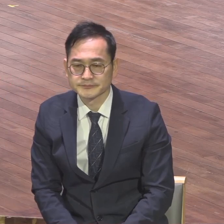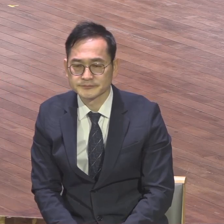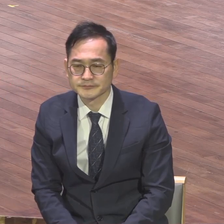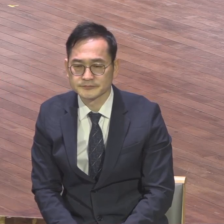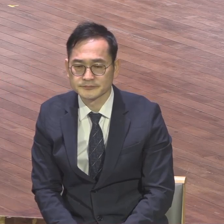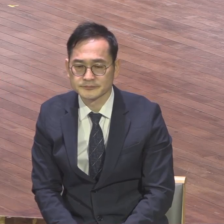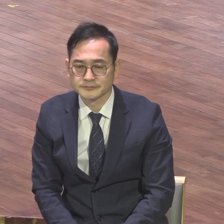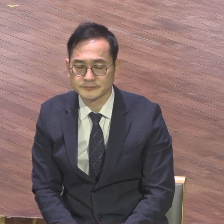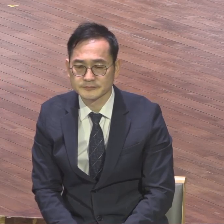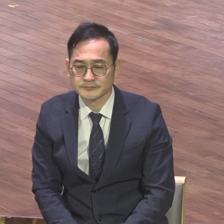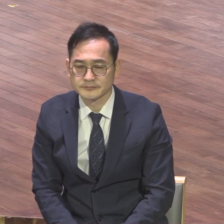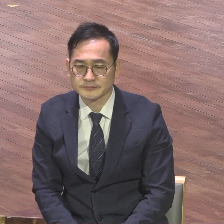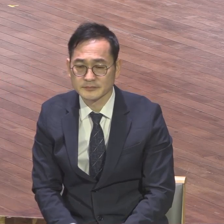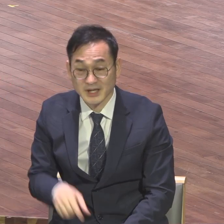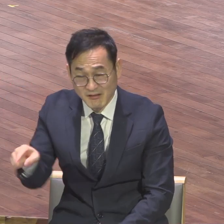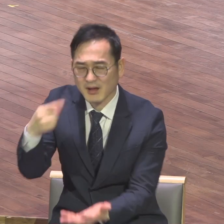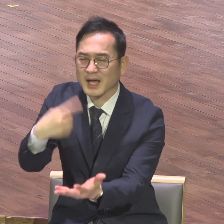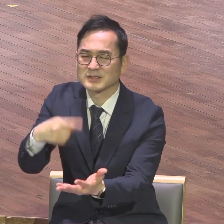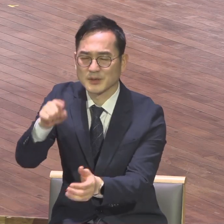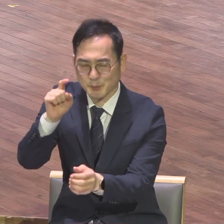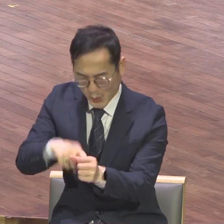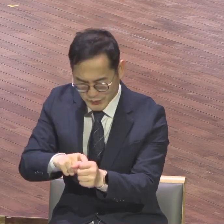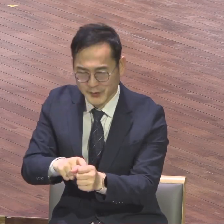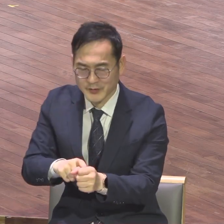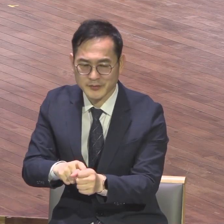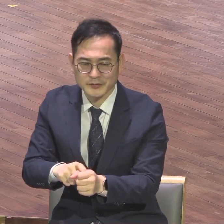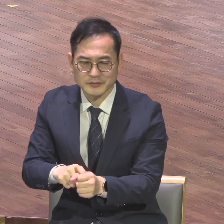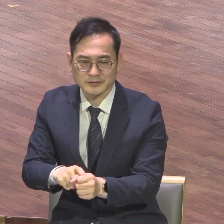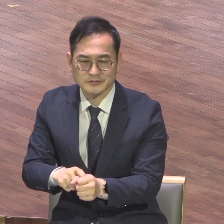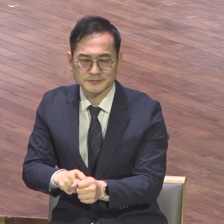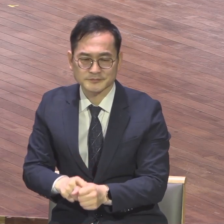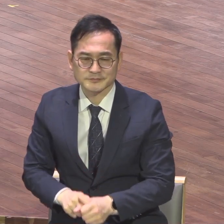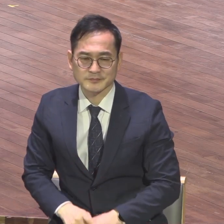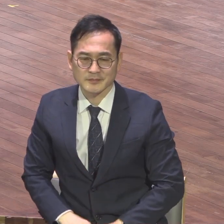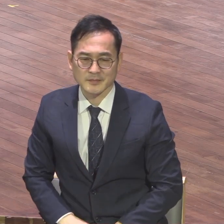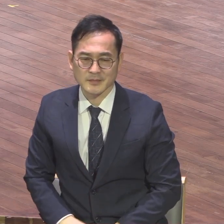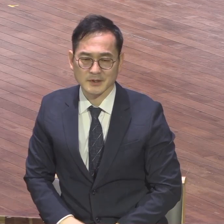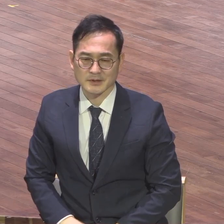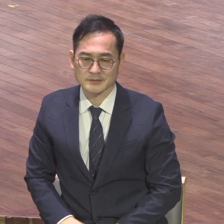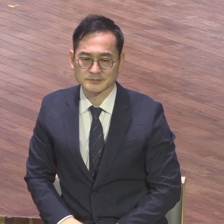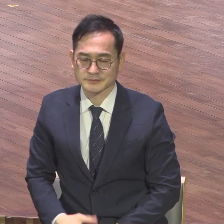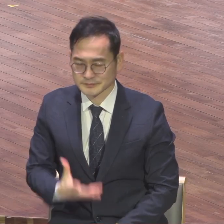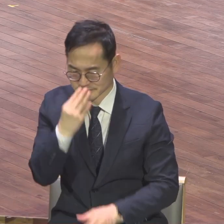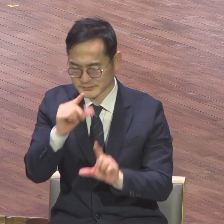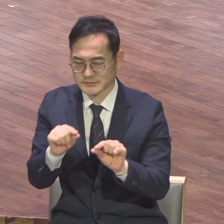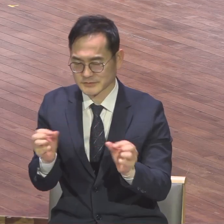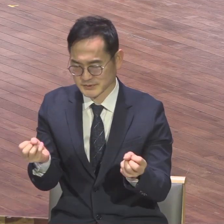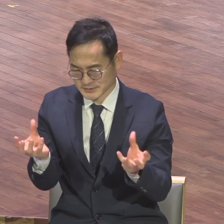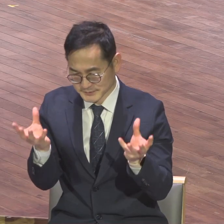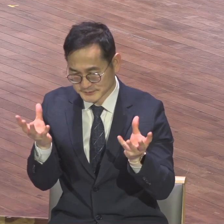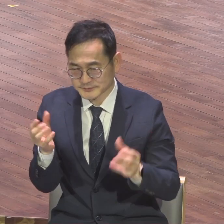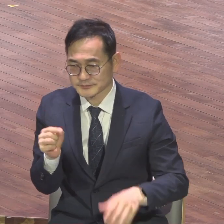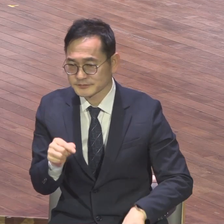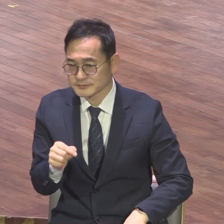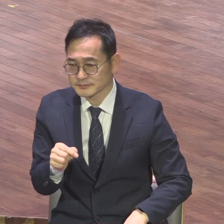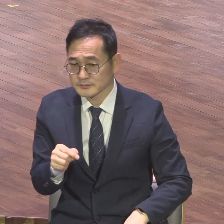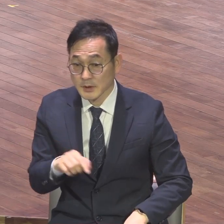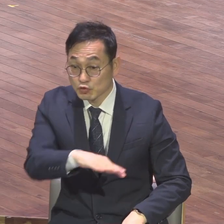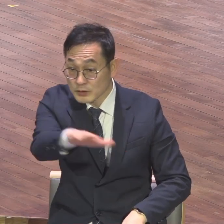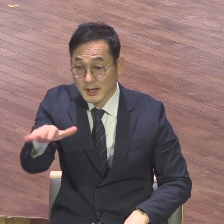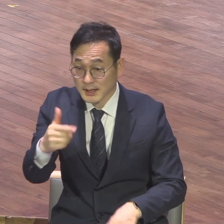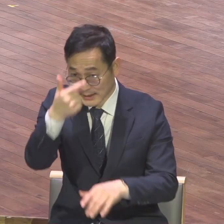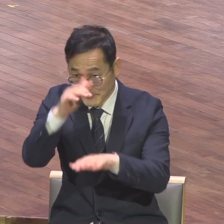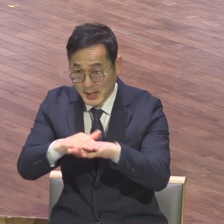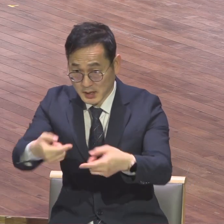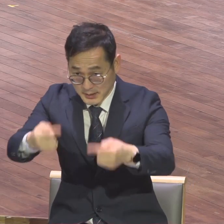그 말하고 있는 겁니다. 그래서 예수 믿는 거예요. 그리스도의 바쁜 시간에 교회에 나와 예배 드리는